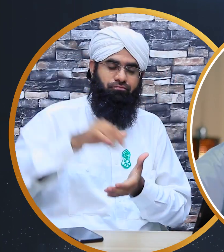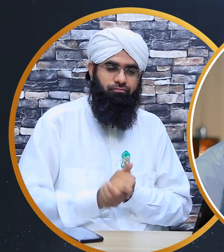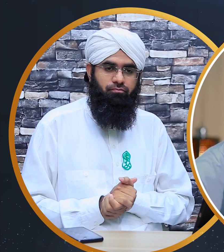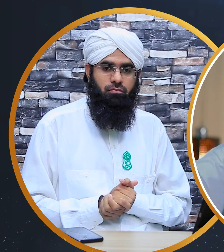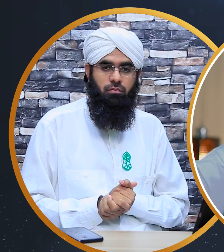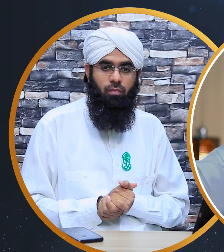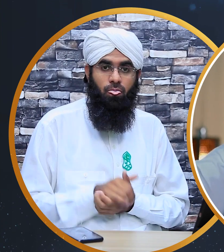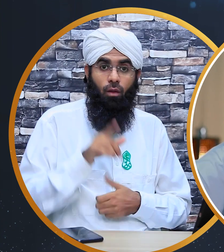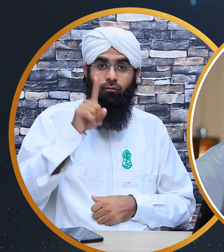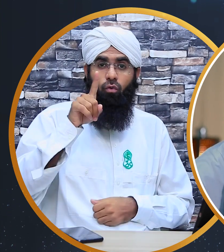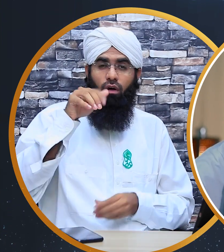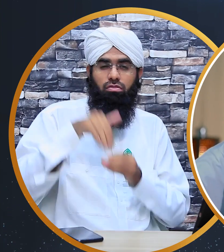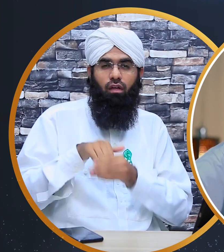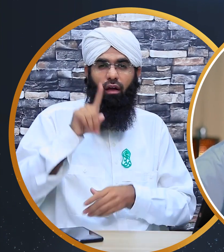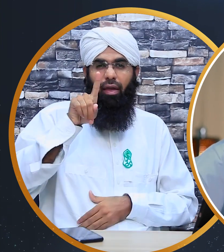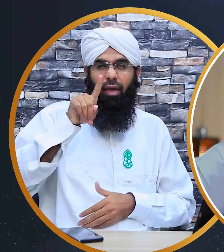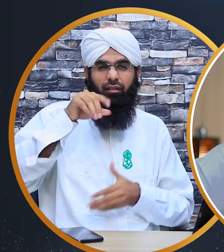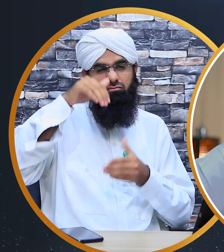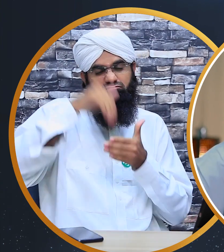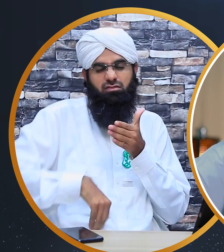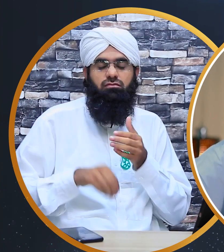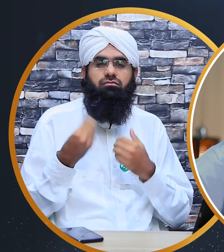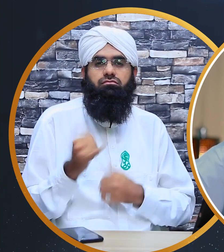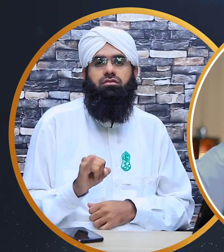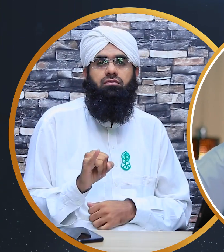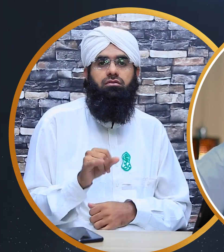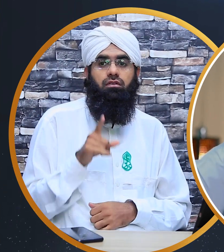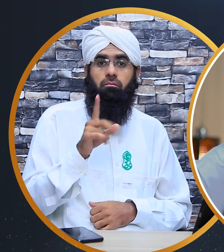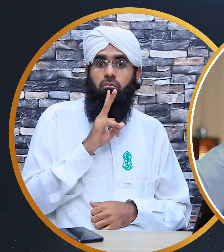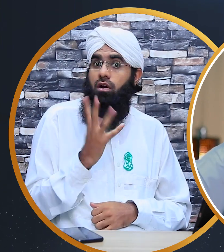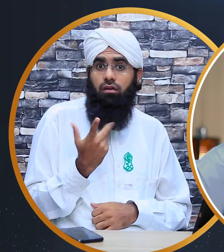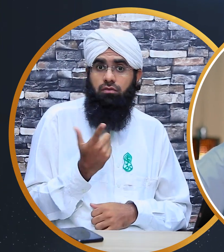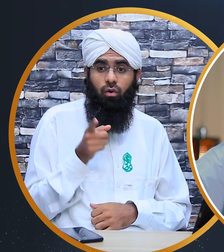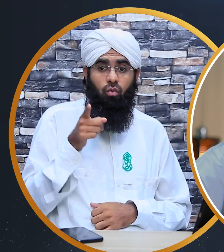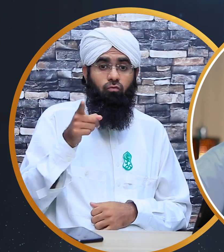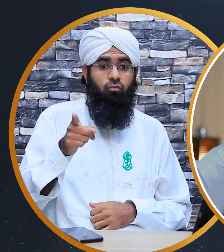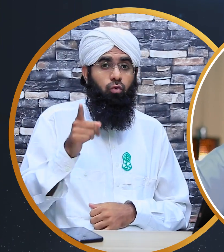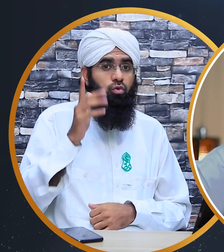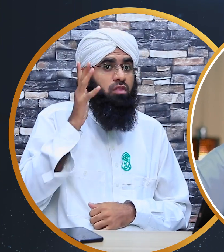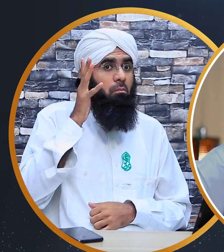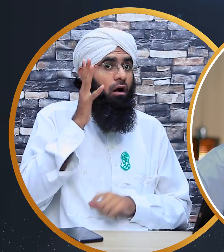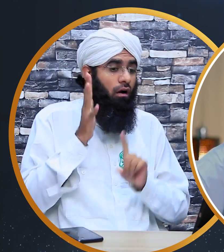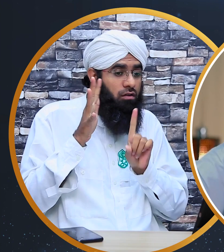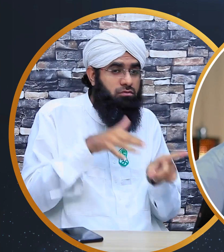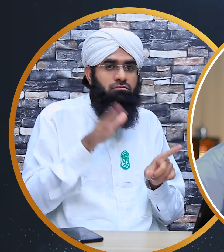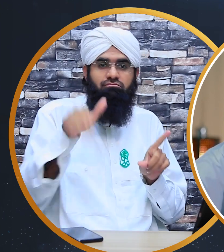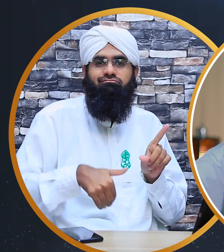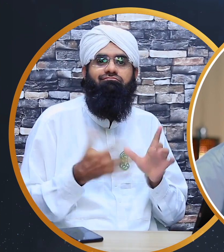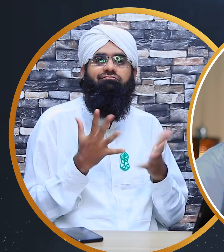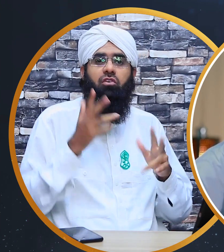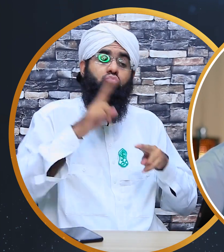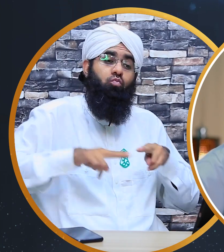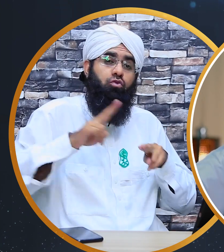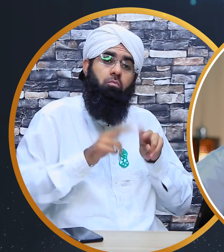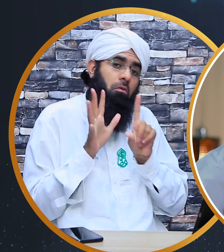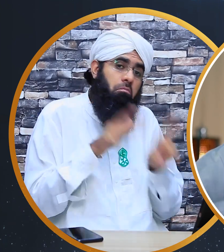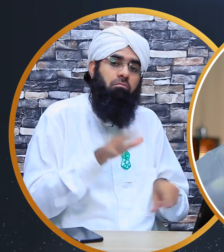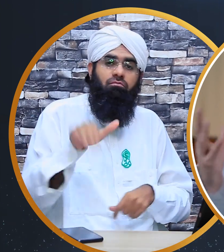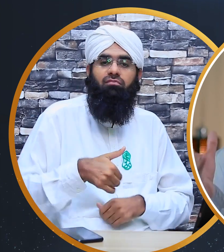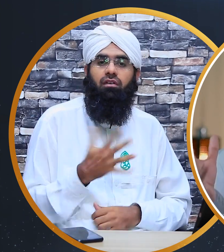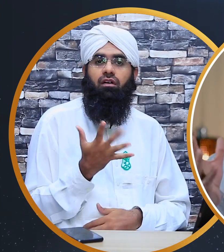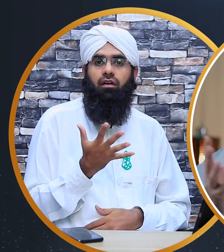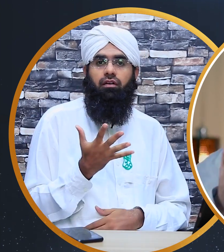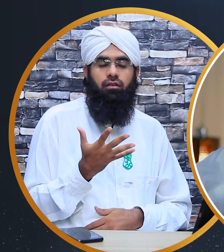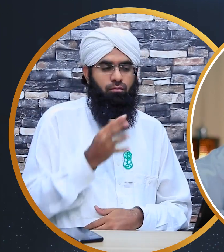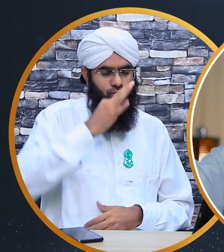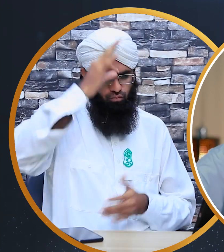وہ نماز میں نہیں آتا، جماعت میں اور جمعے کی نماز میں بھی نہیں آ سکتا تھا۔ نبی پاک علیہ الصلوۃ والسلام نے پوچھا، ثعلبہ کا کیا حال ہے؟ صحابہ کرام نے کہا، حضور